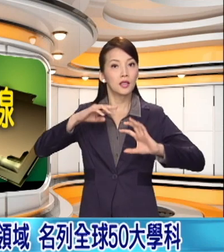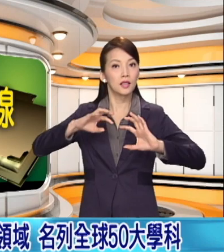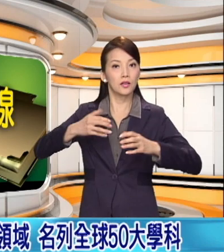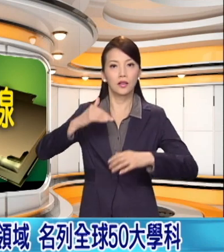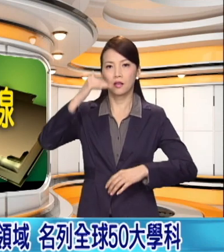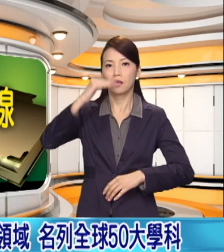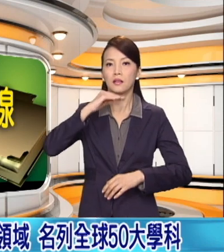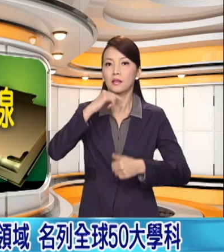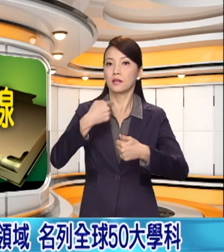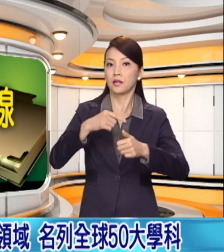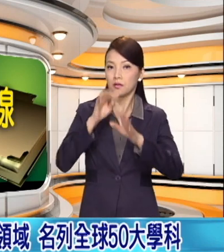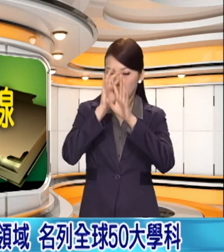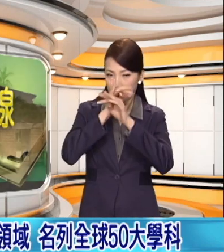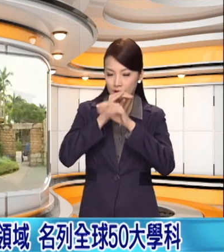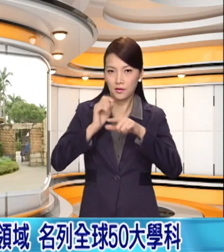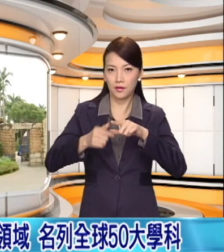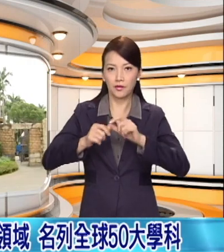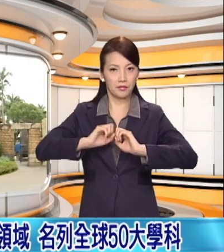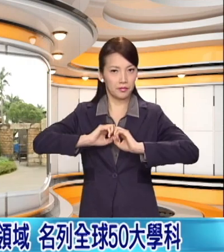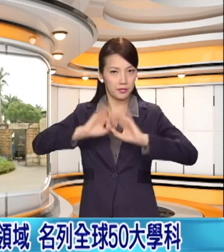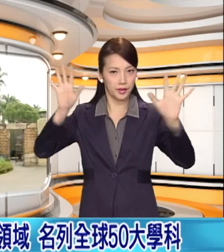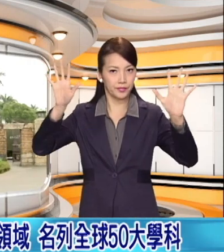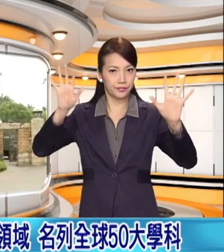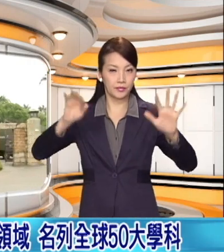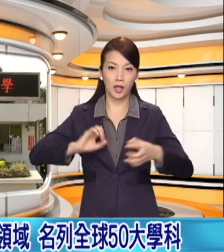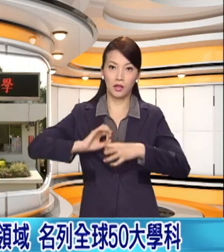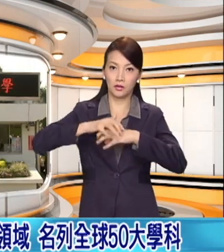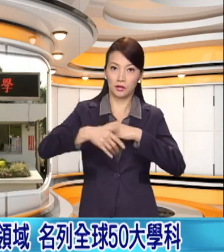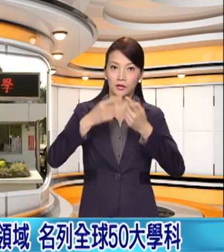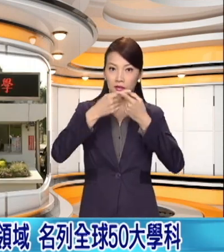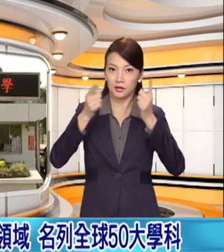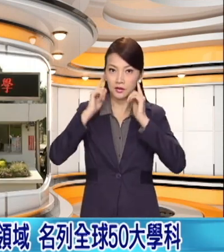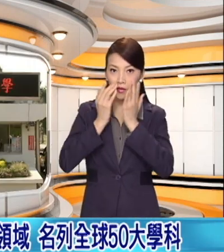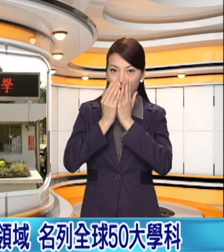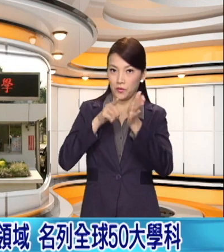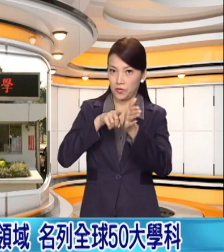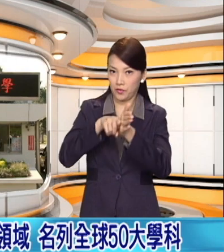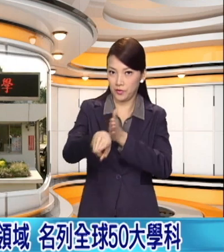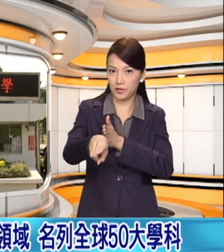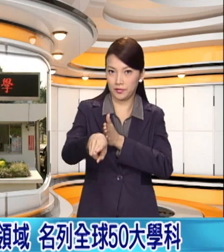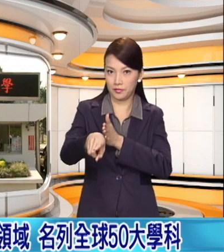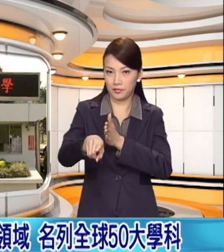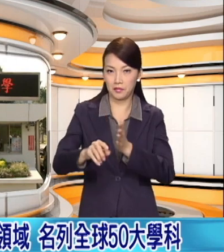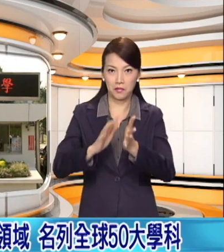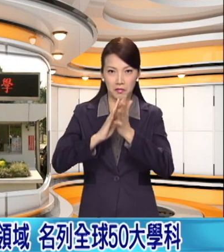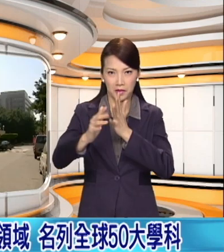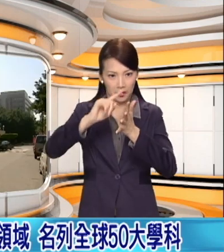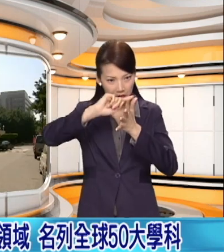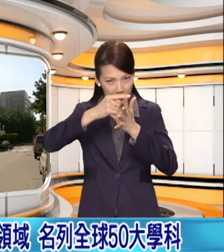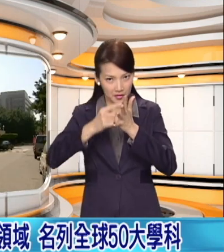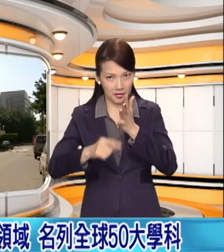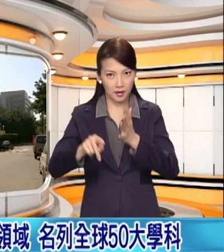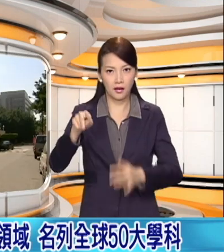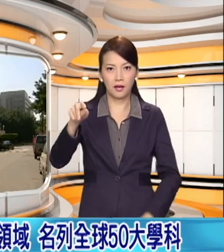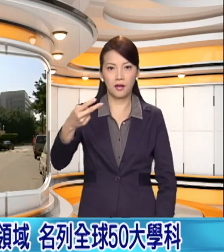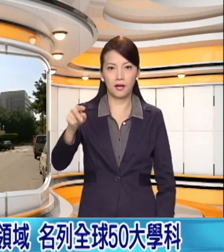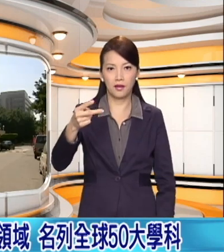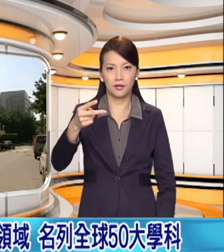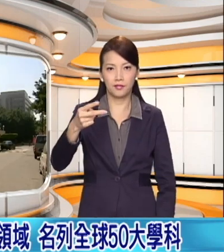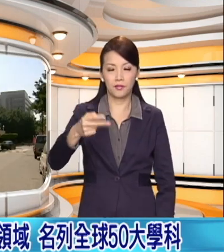一家英国高等教育调查机构公布了全球大学学科前200大的排行，台